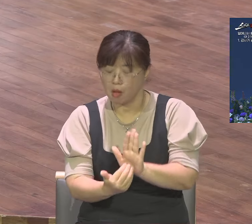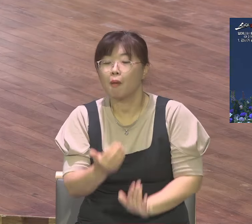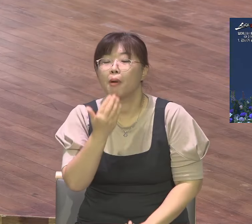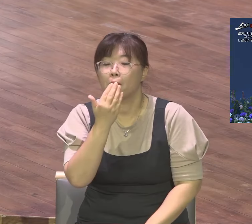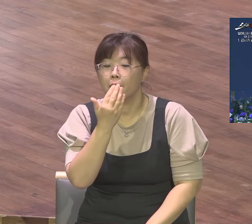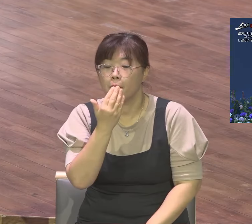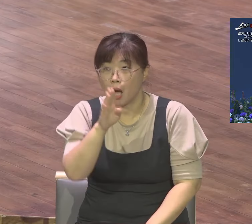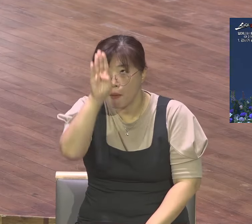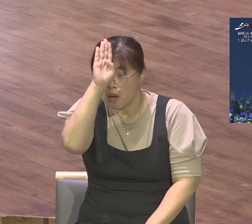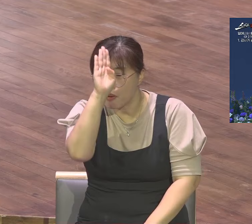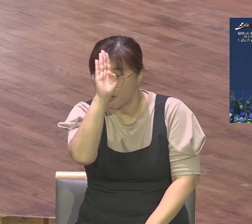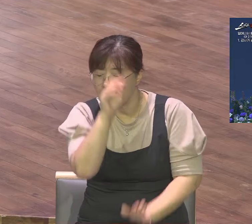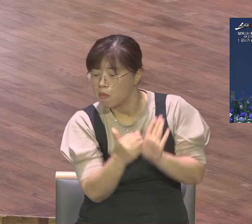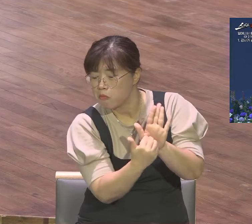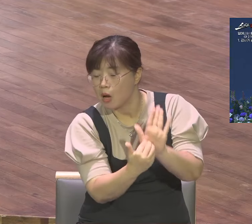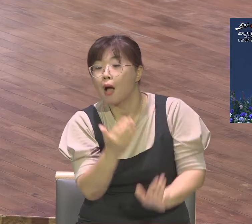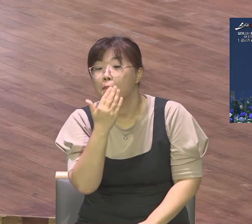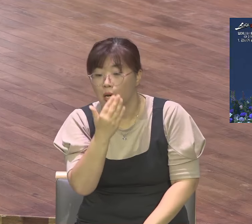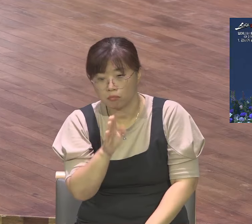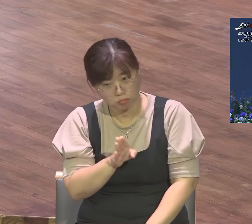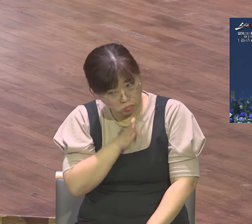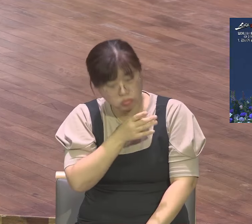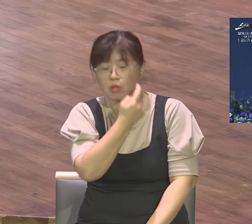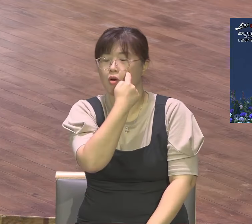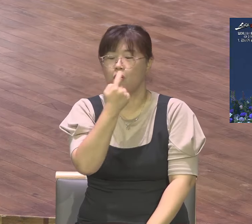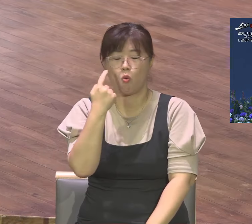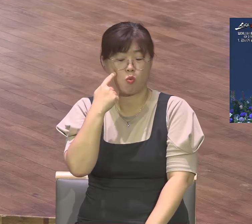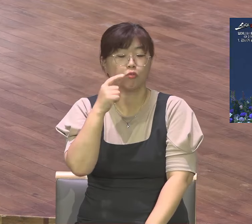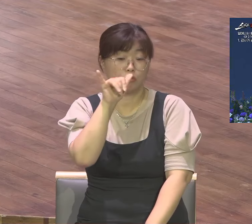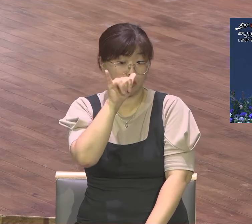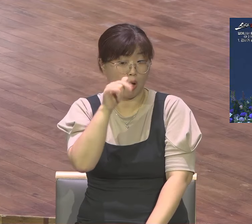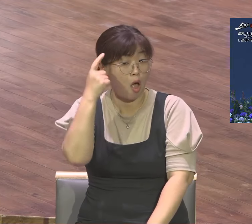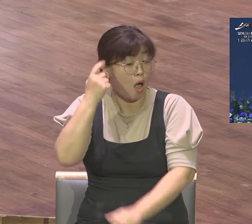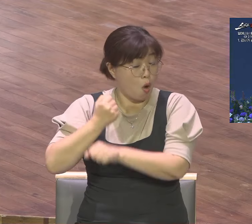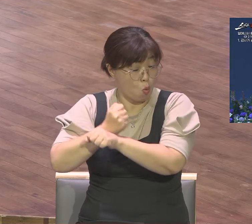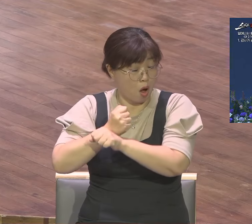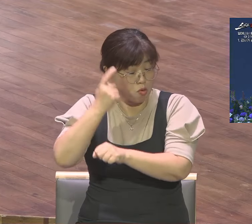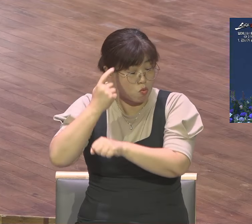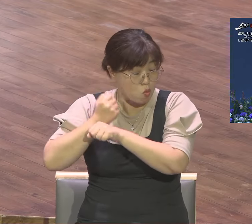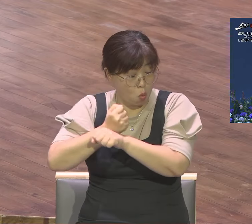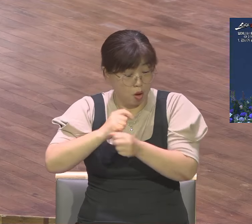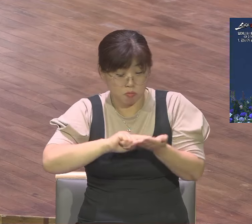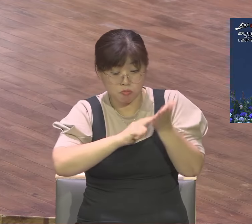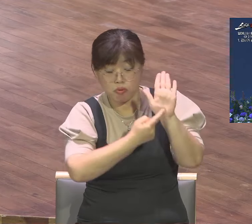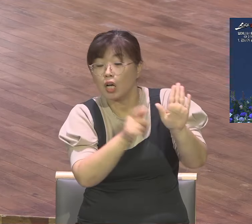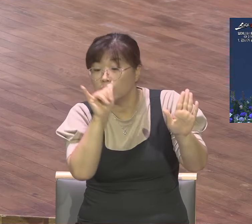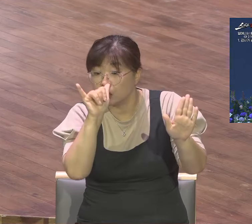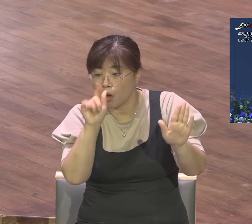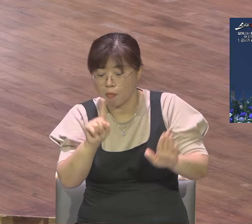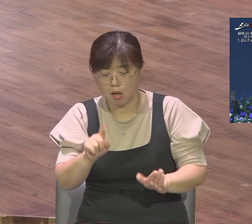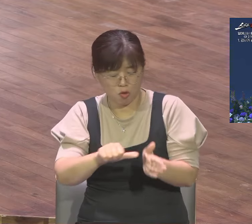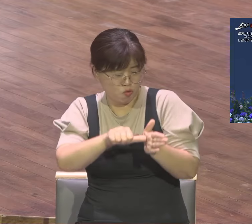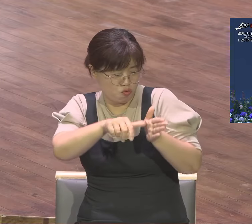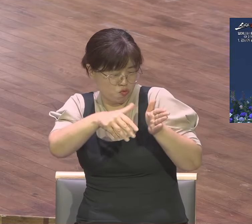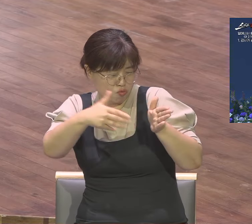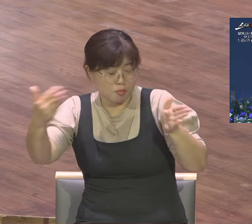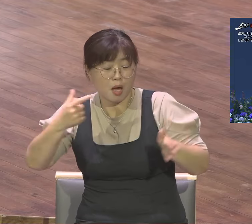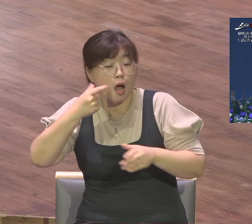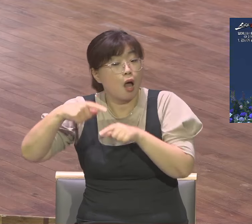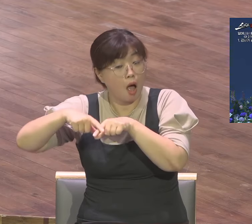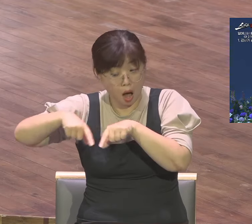실제 과학적으로도 이 부분이 증명이 되었는데 미생물 분야의 세계적인 과학자 있습니다. 일본의